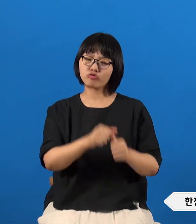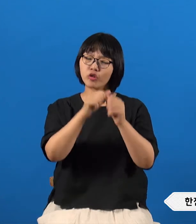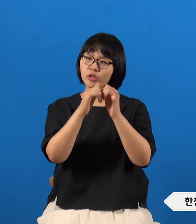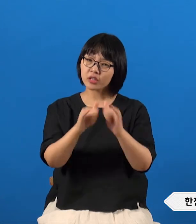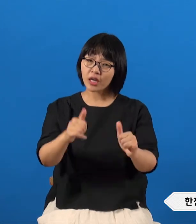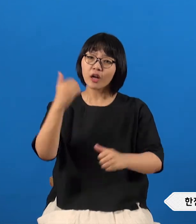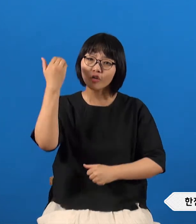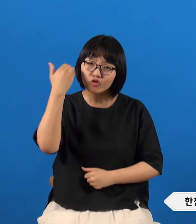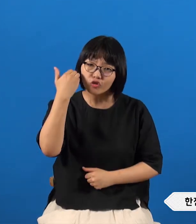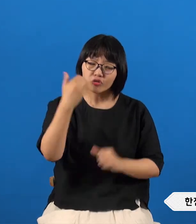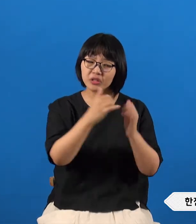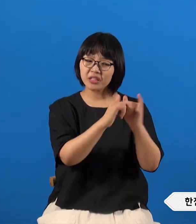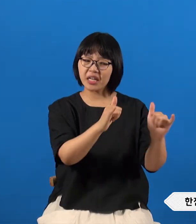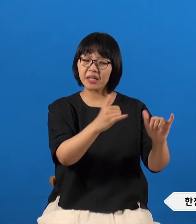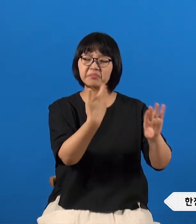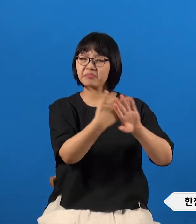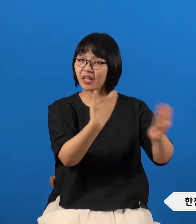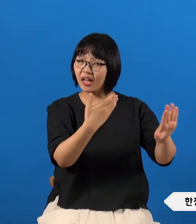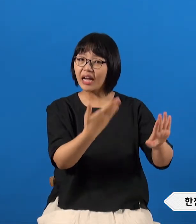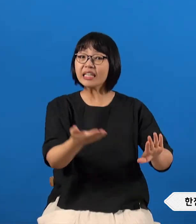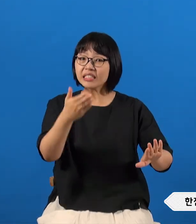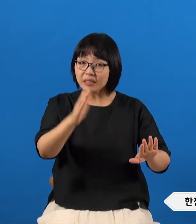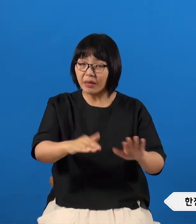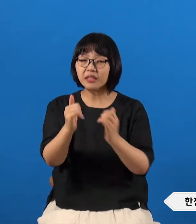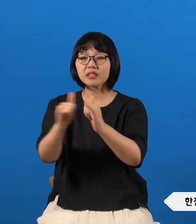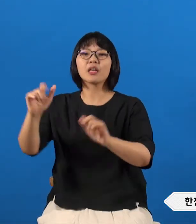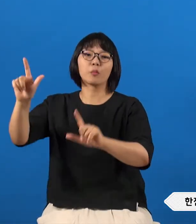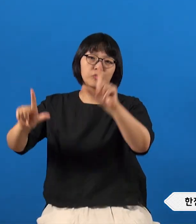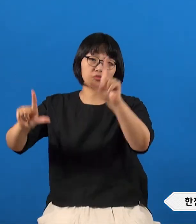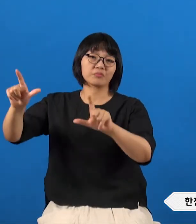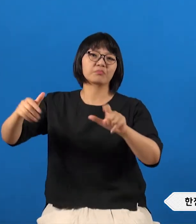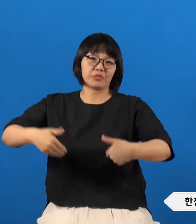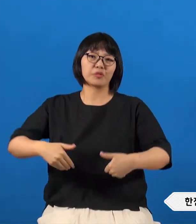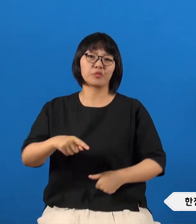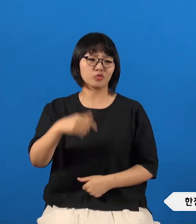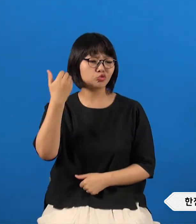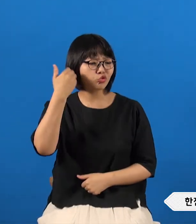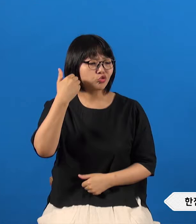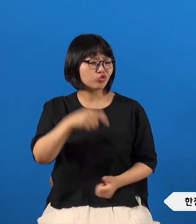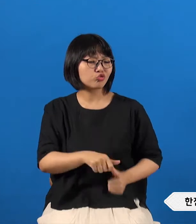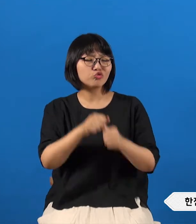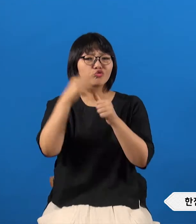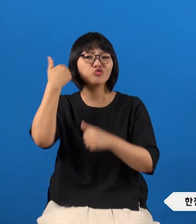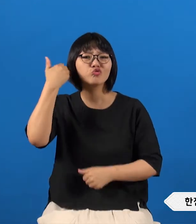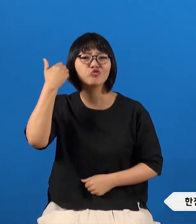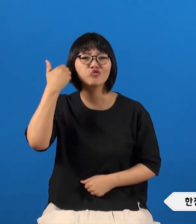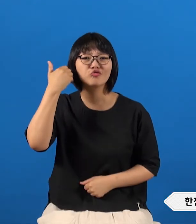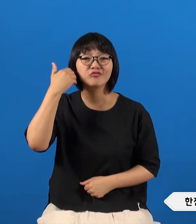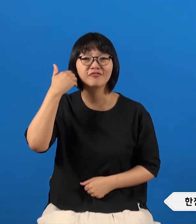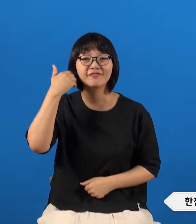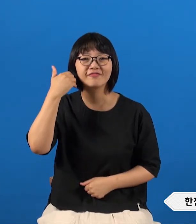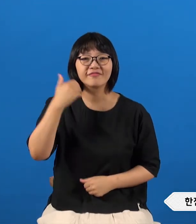인간이 아니면서 동시에 인간이어야 합니다. 그런 분이 누가 있습니까?